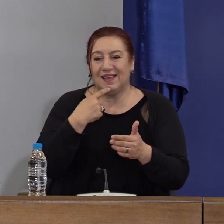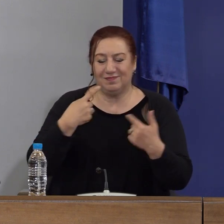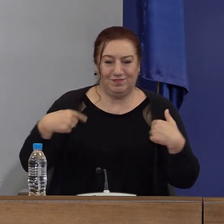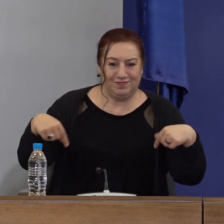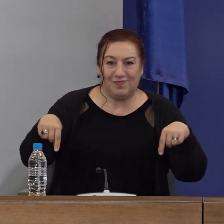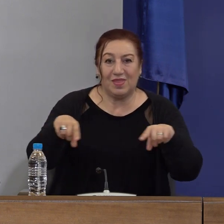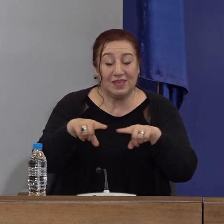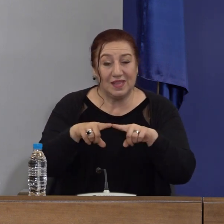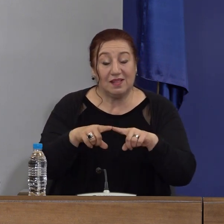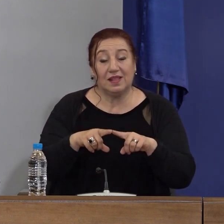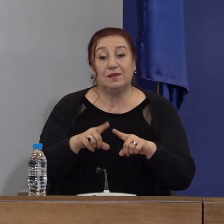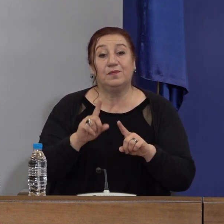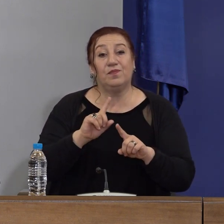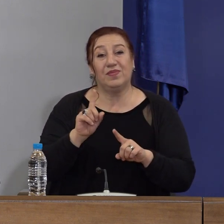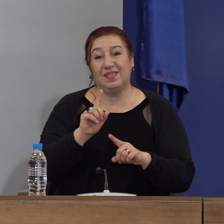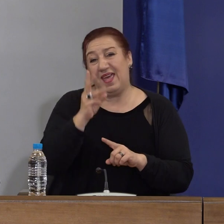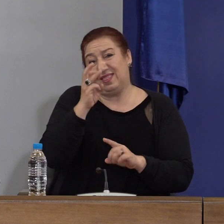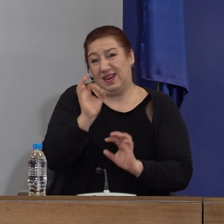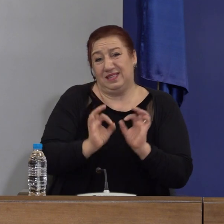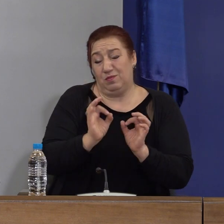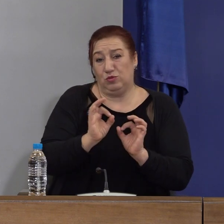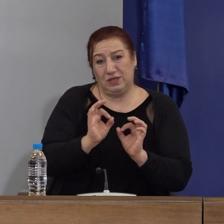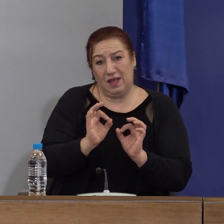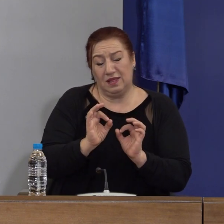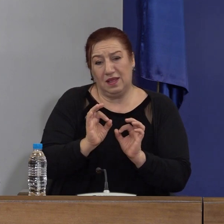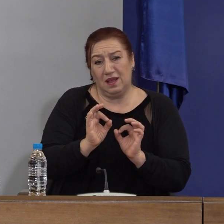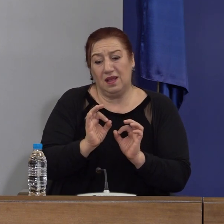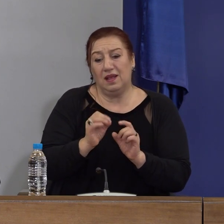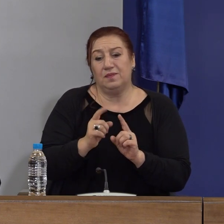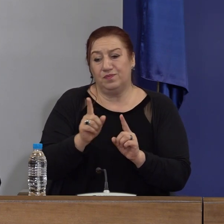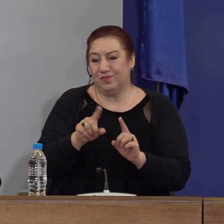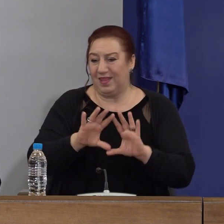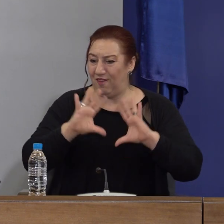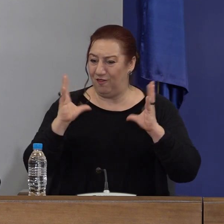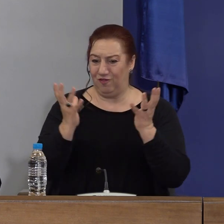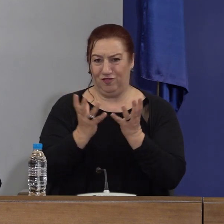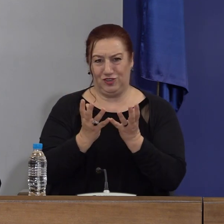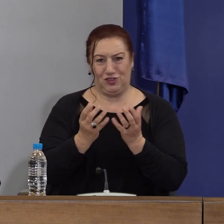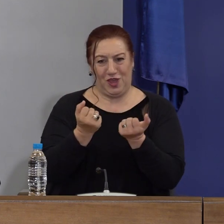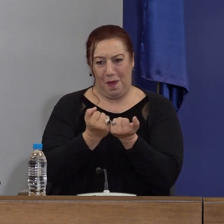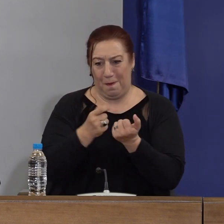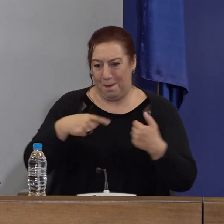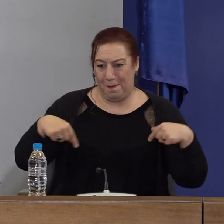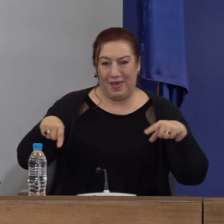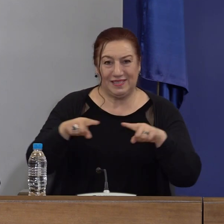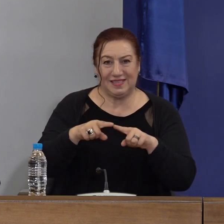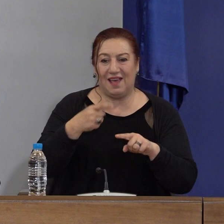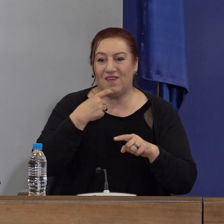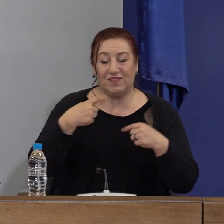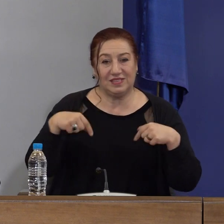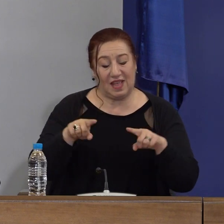да капацитета да не е 30% от капацитета на залата, а